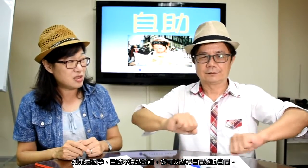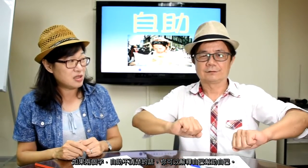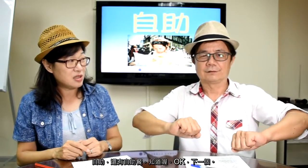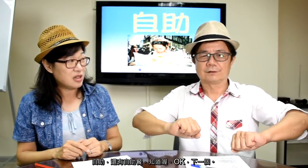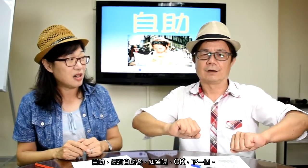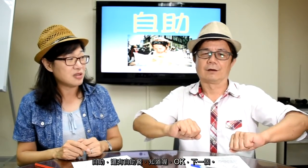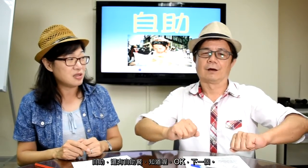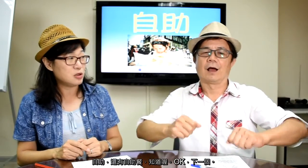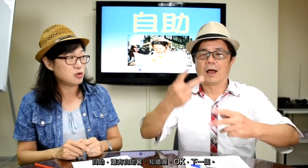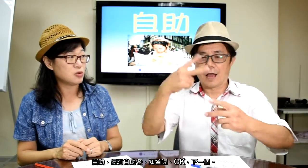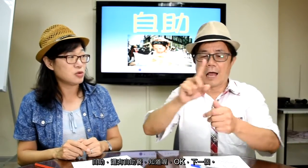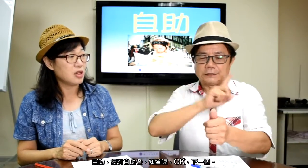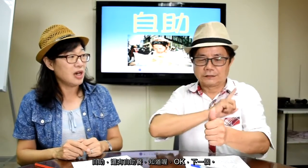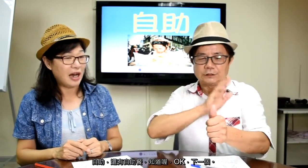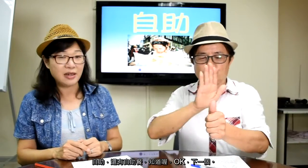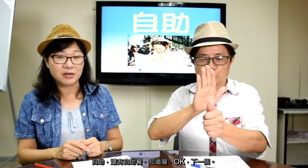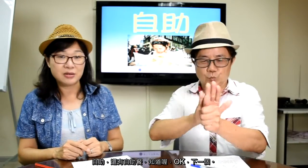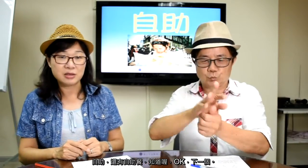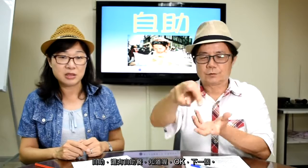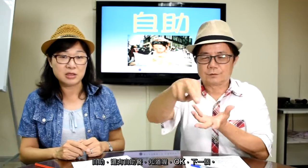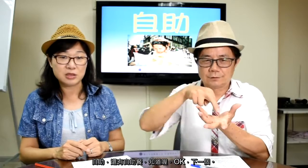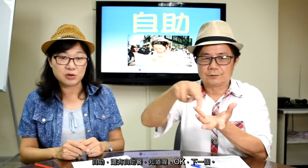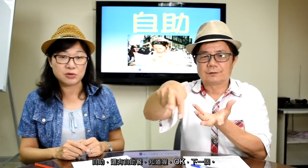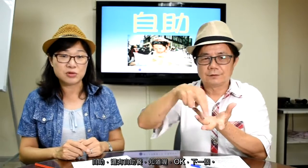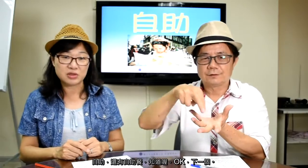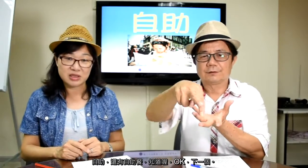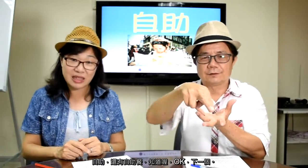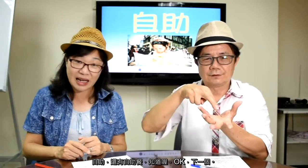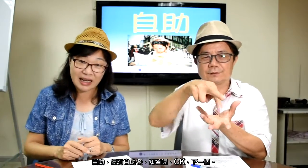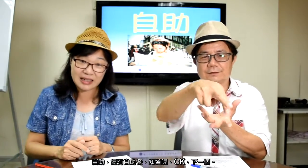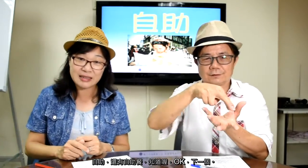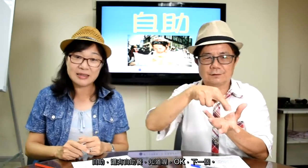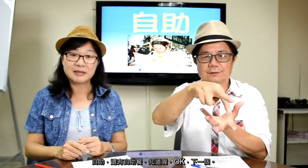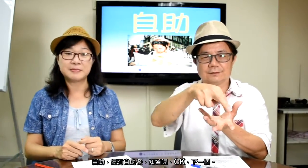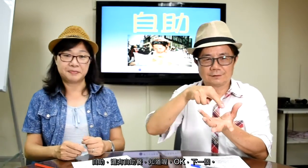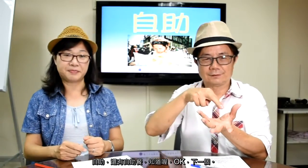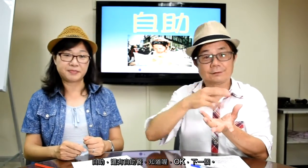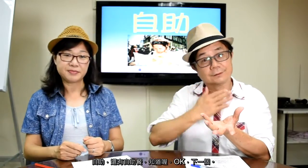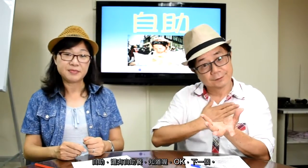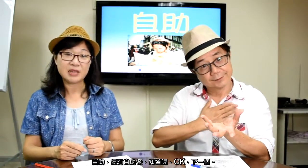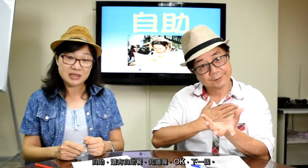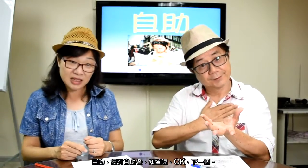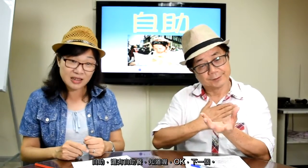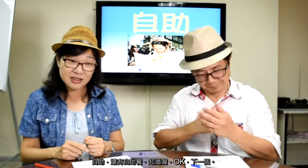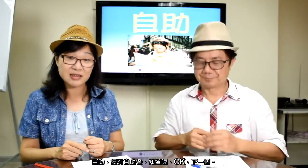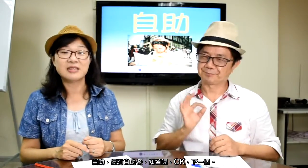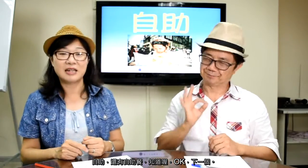己，自助，还有自助餐，知道吼